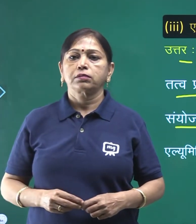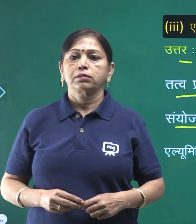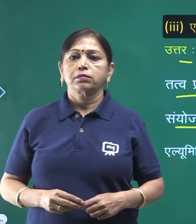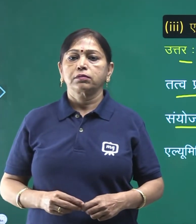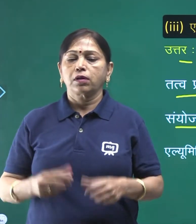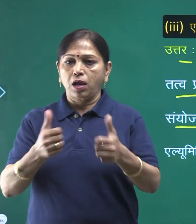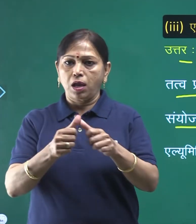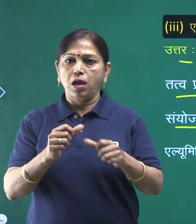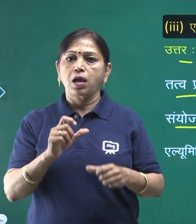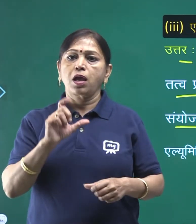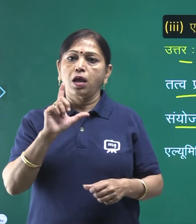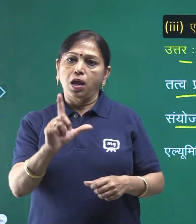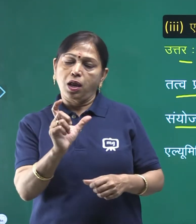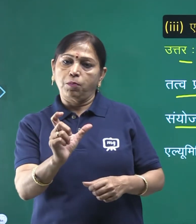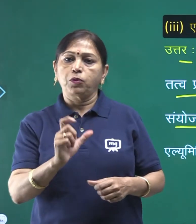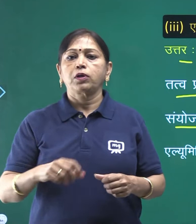एल्युमिनियम की 3,